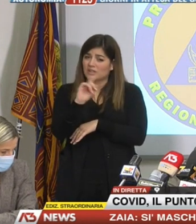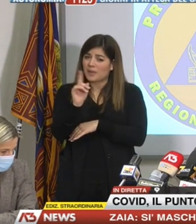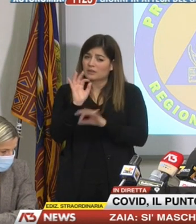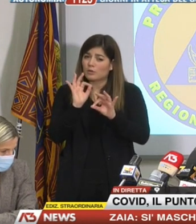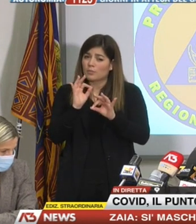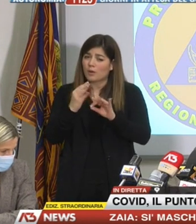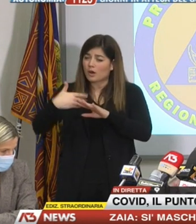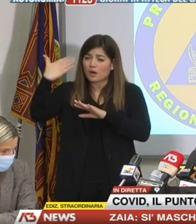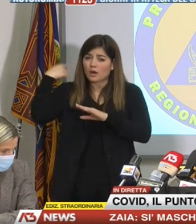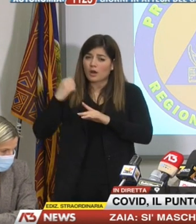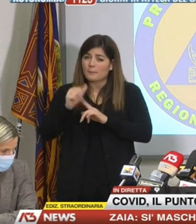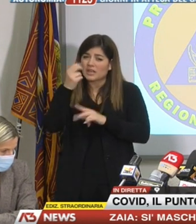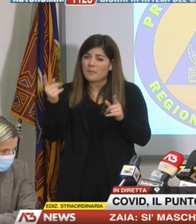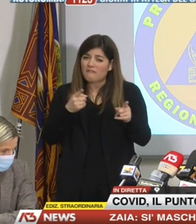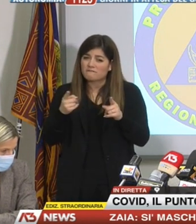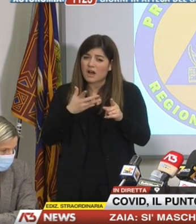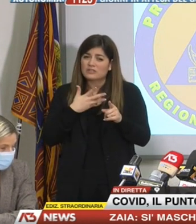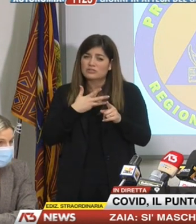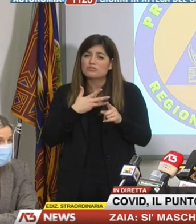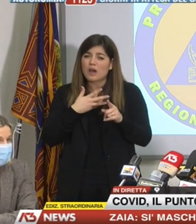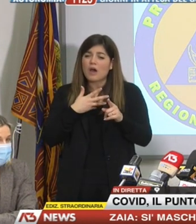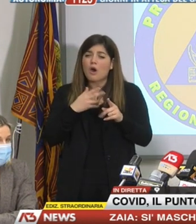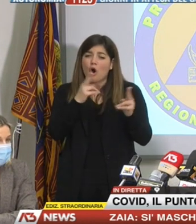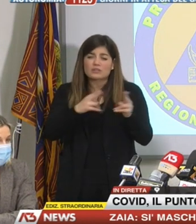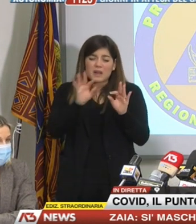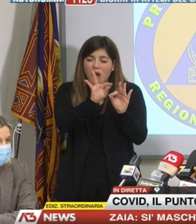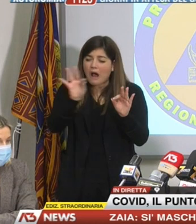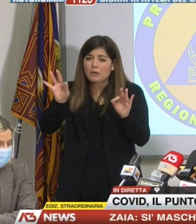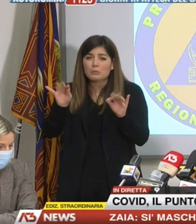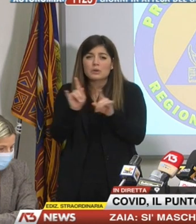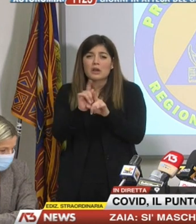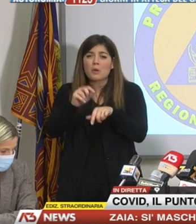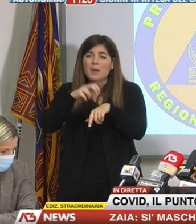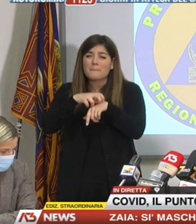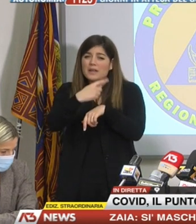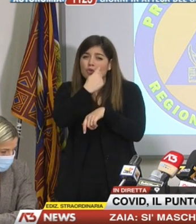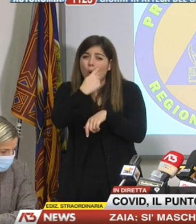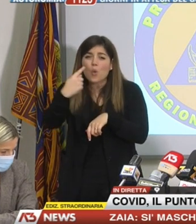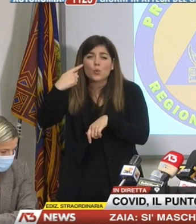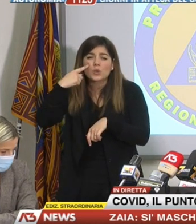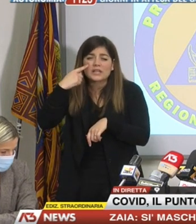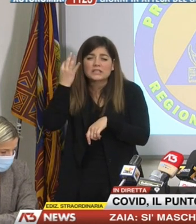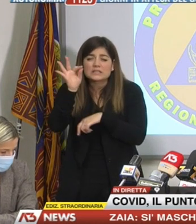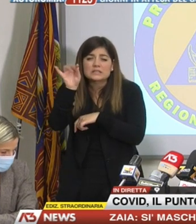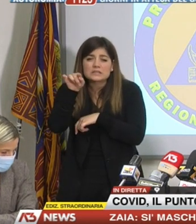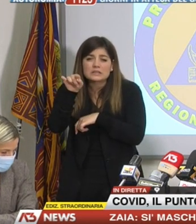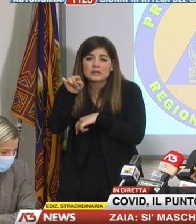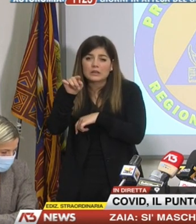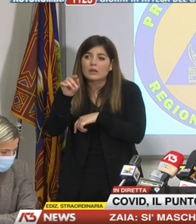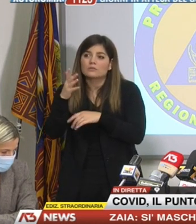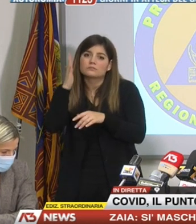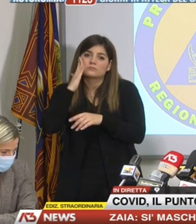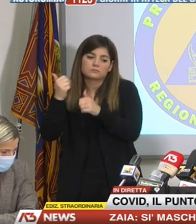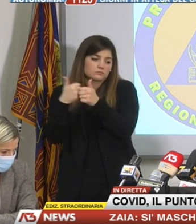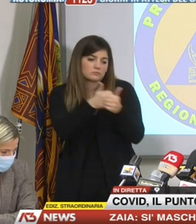giro per l'Italia che arruolavano anche gli oculisti per seguire i pazienti Covid. Inutile che facciamo finta di non